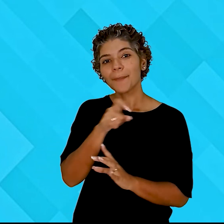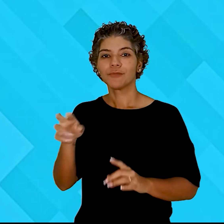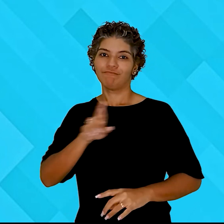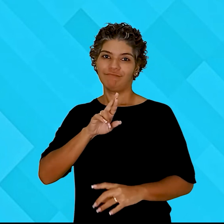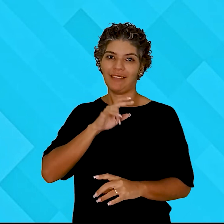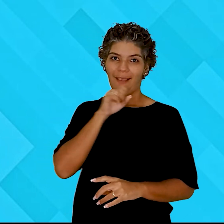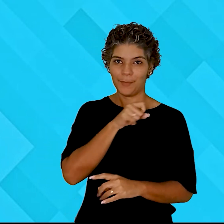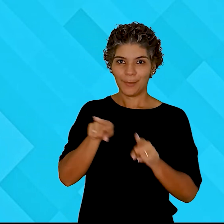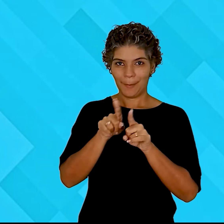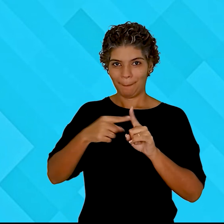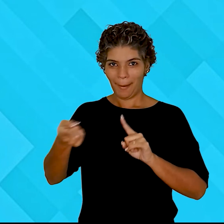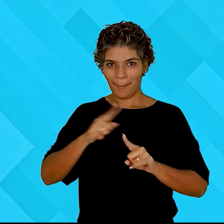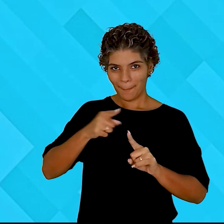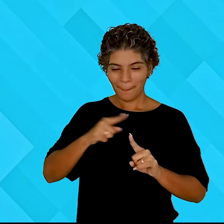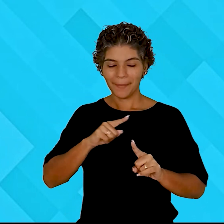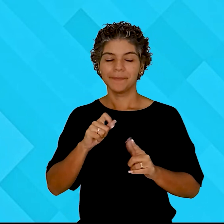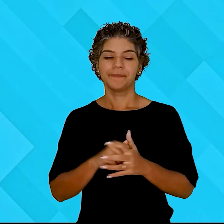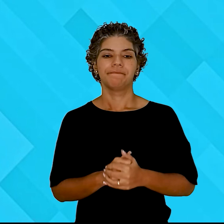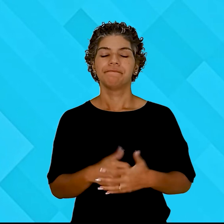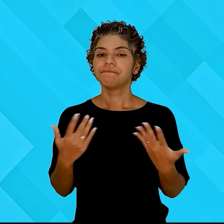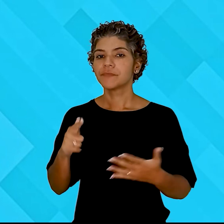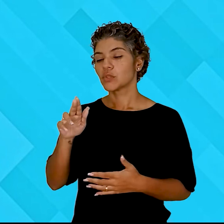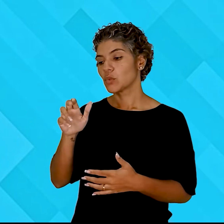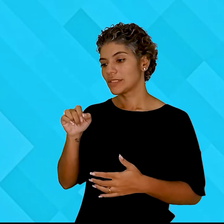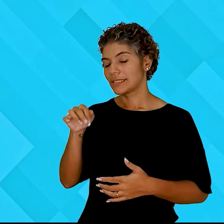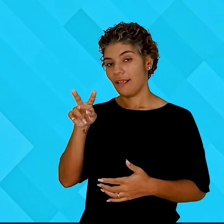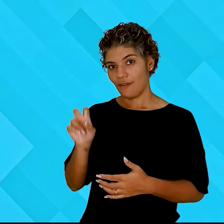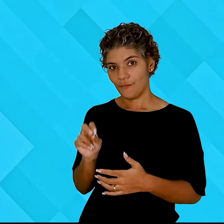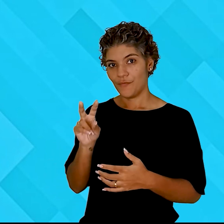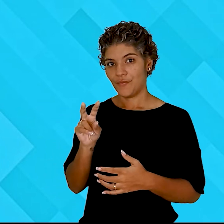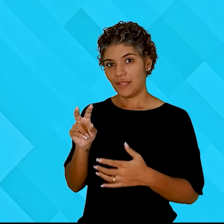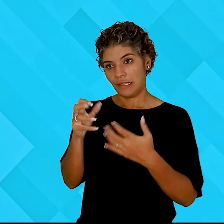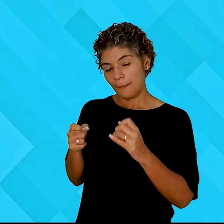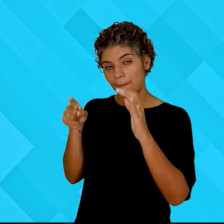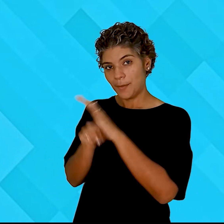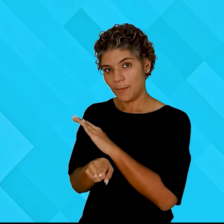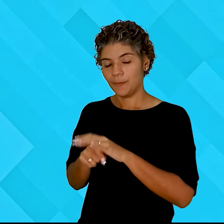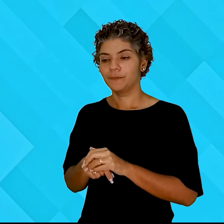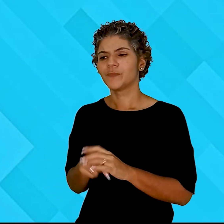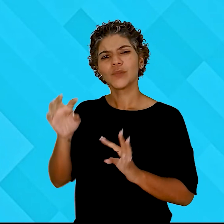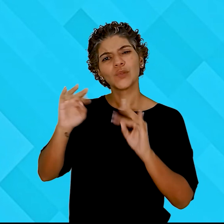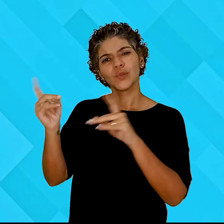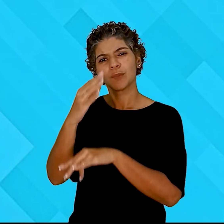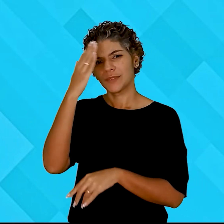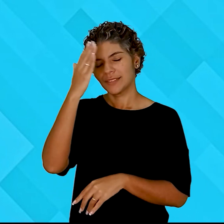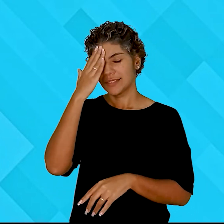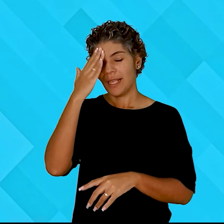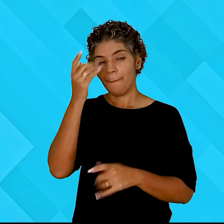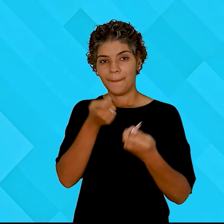lá. Então, Gustavo, vou começar nosso jogo. A primeira pergunta todo mundo sabe que o mercado cultural é cheio de altos e baixos. Nesses